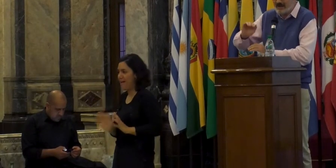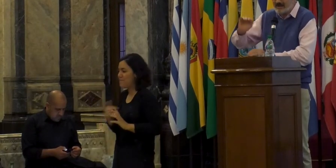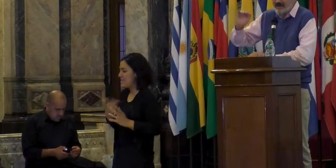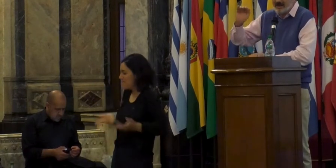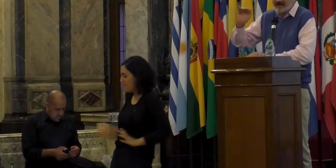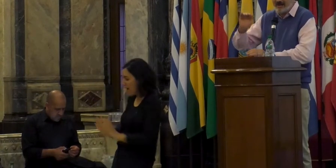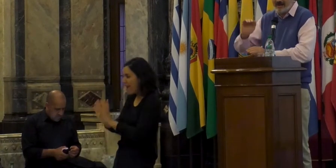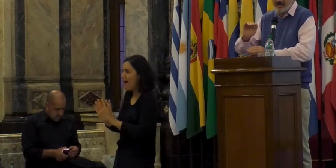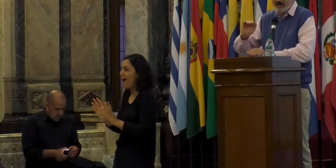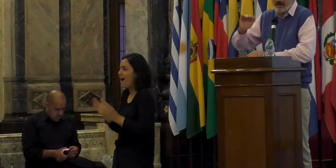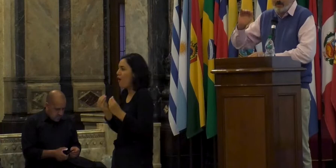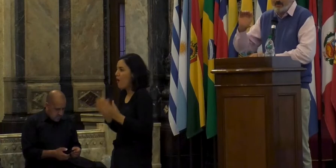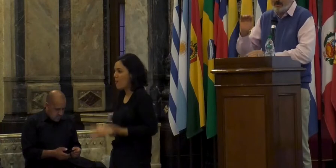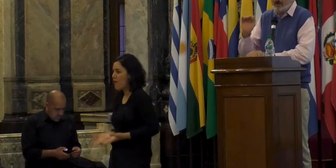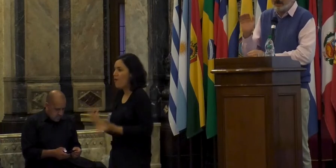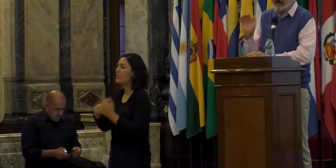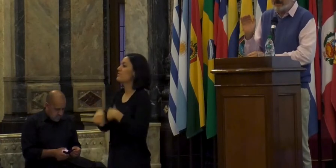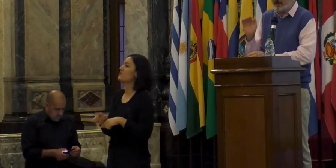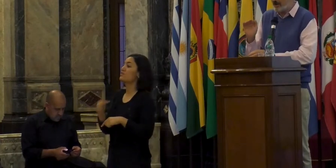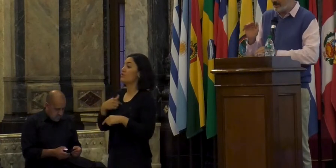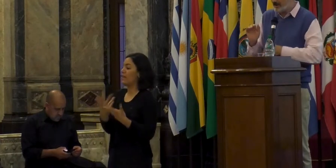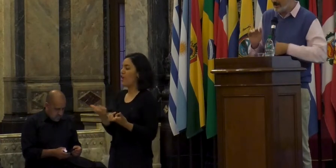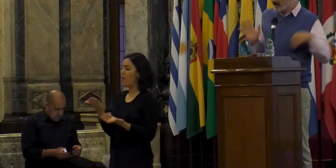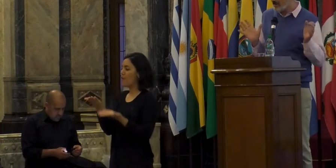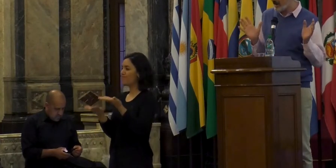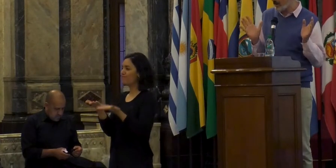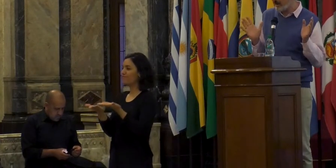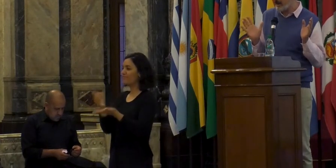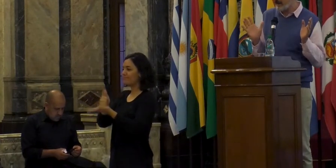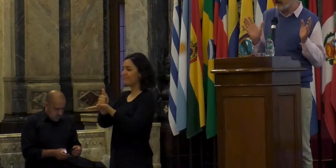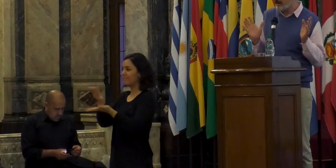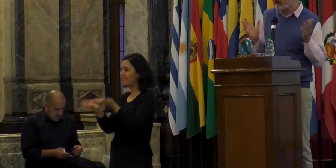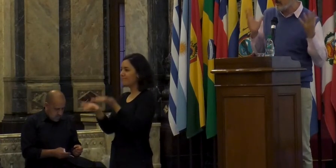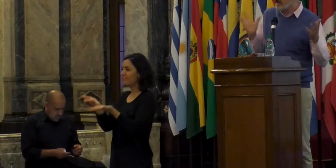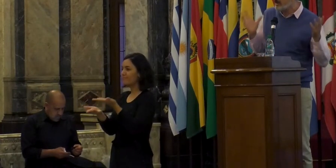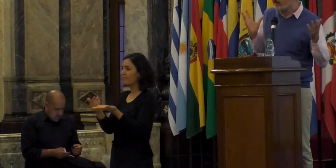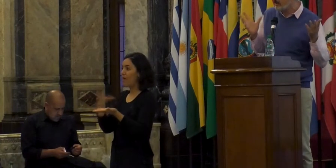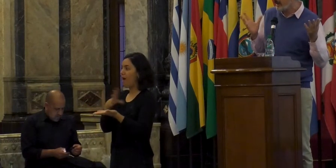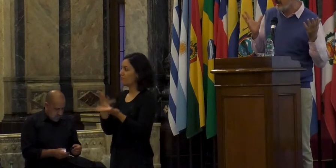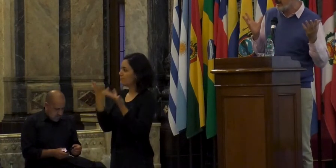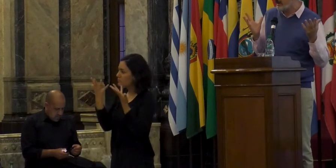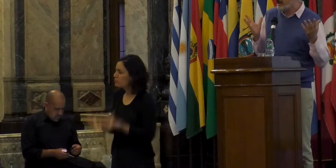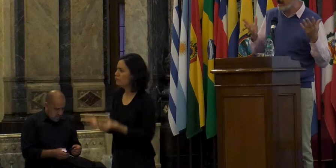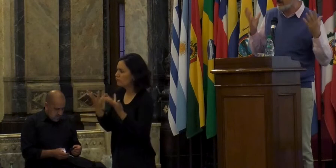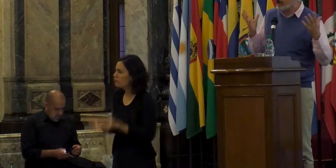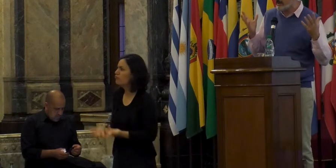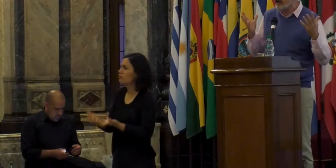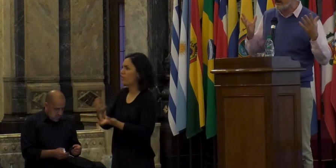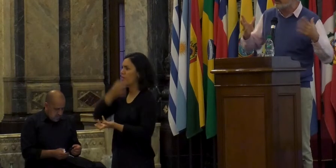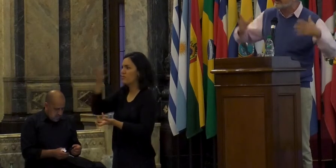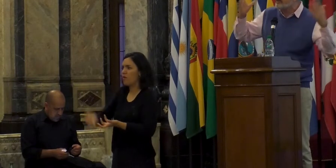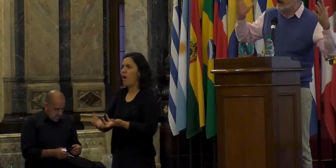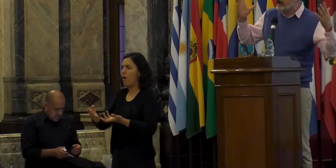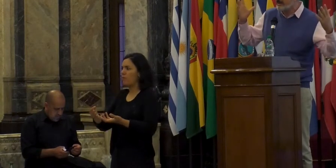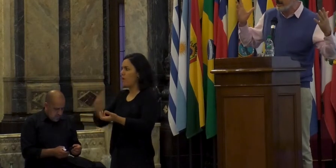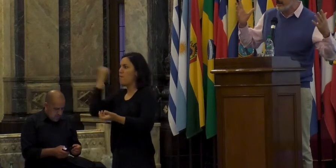de mantener en un punto de equilibrio entre ese nivel macro de que tenemos la ambición de decir algo grande en